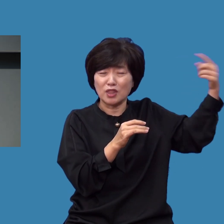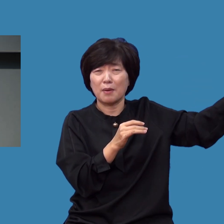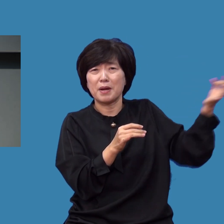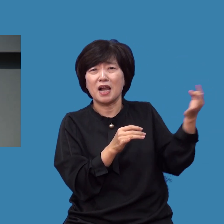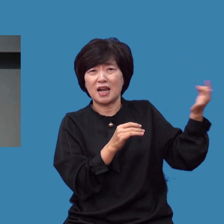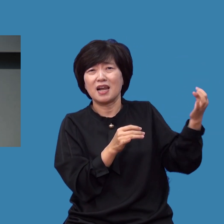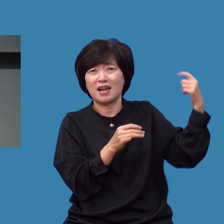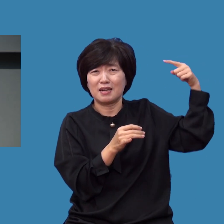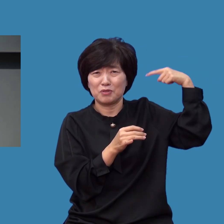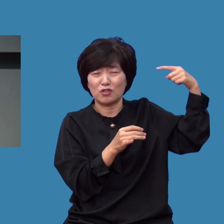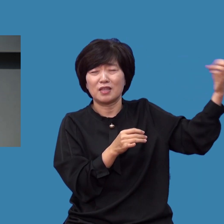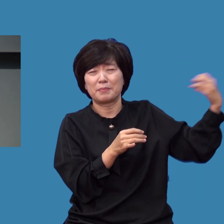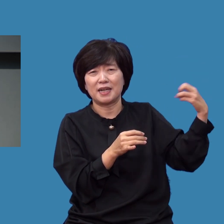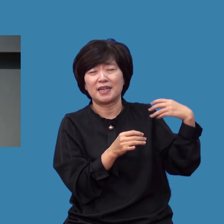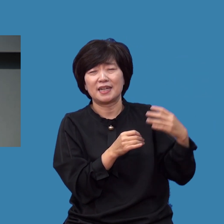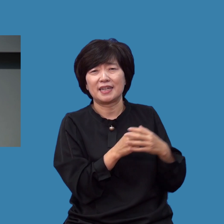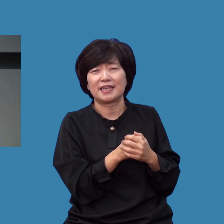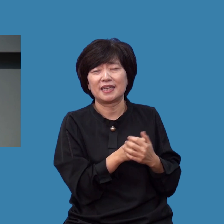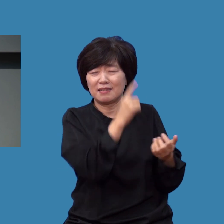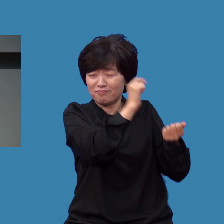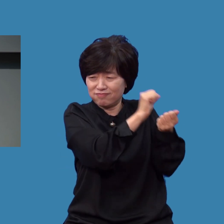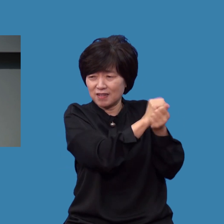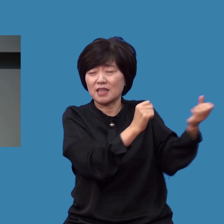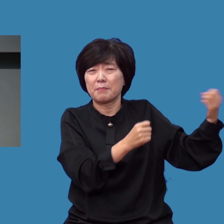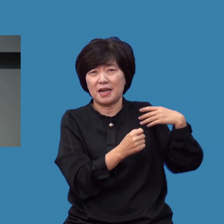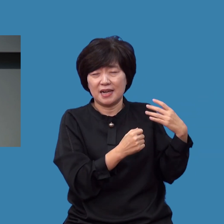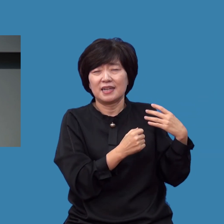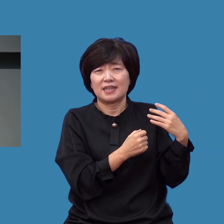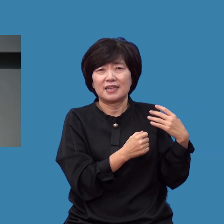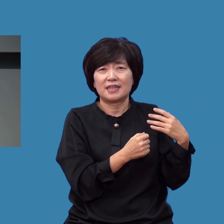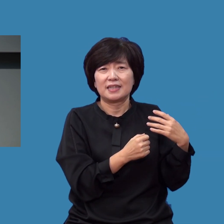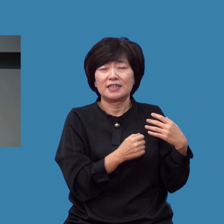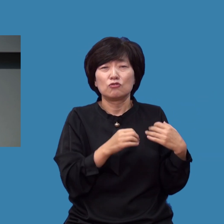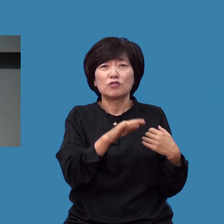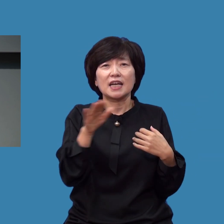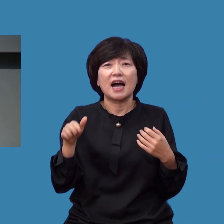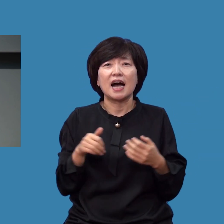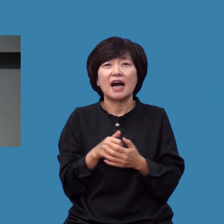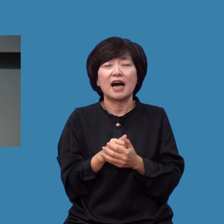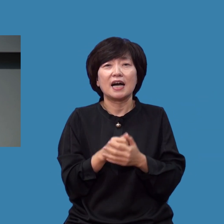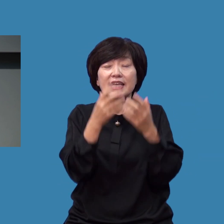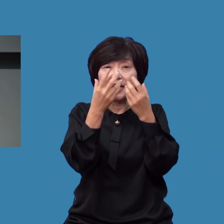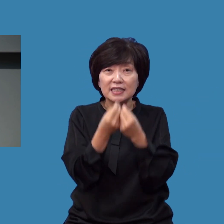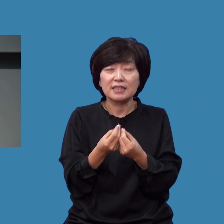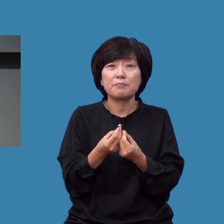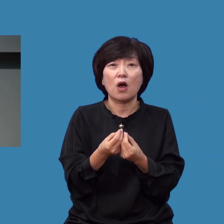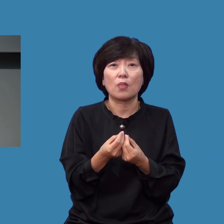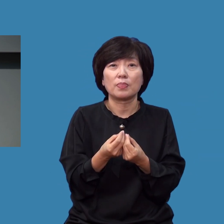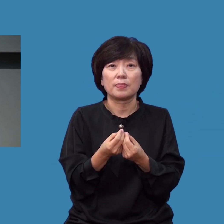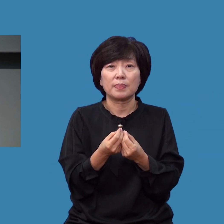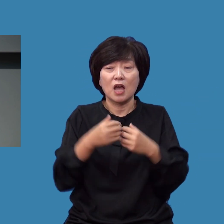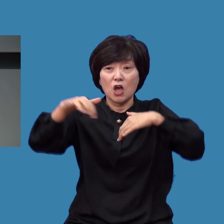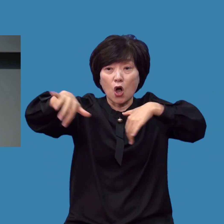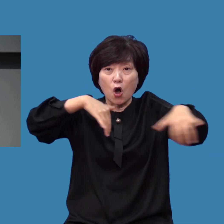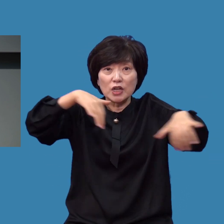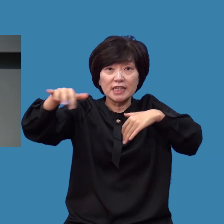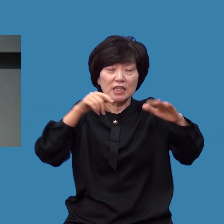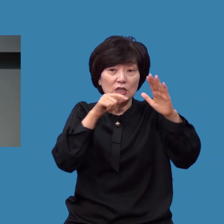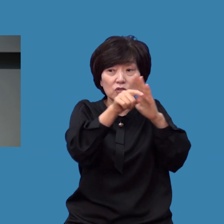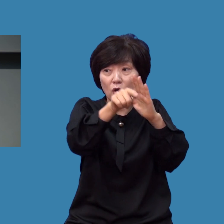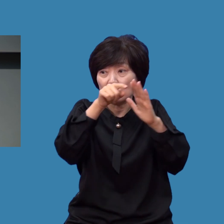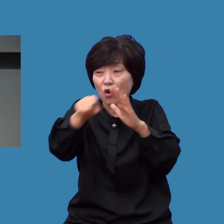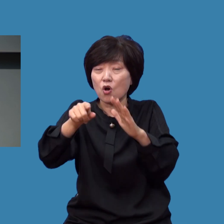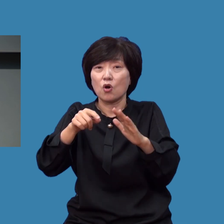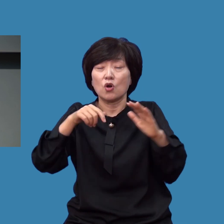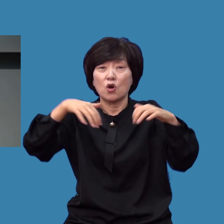그런다는 거야. 그렇죠? 예. 그래서 저희가 뭐 예를 들어서 노방 전도를 나갔거나